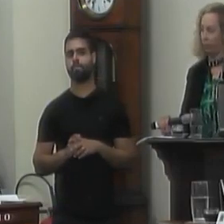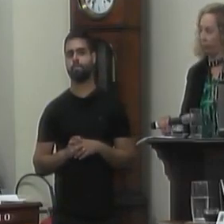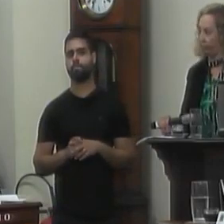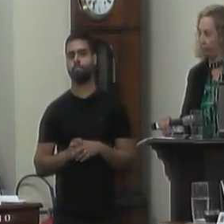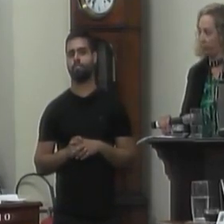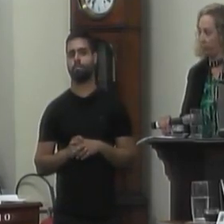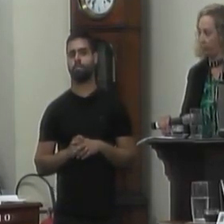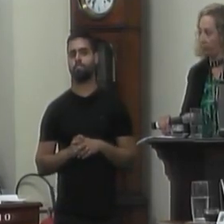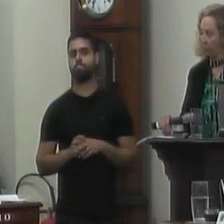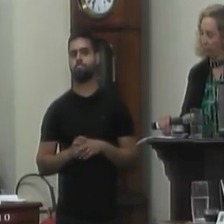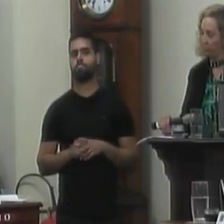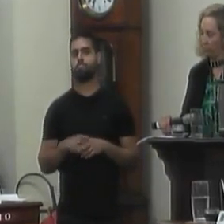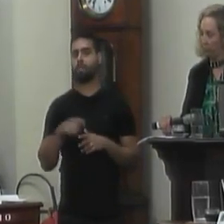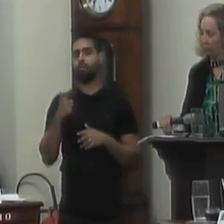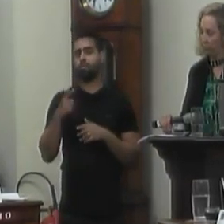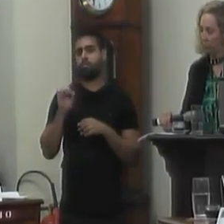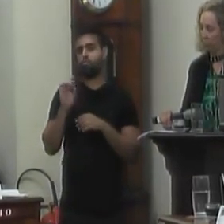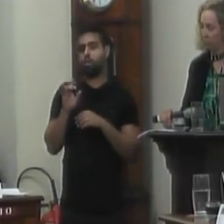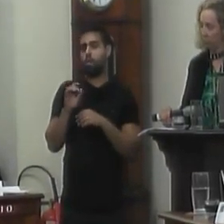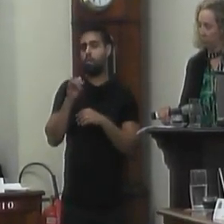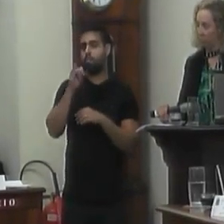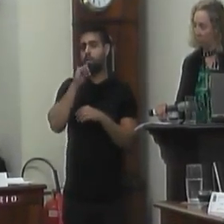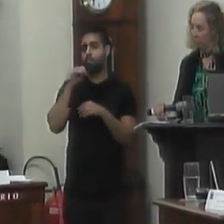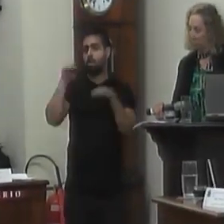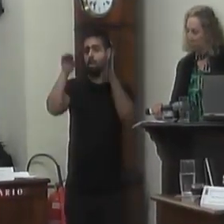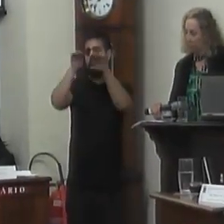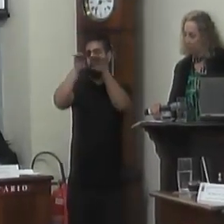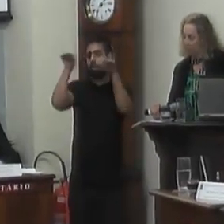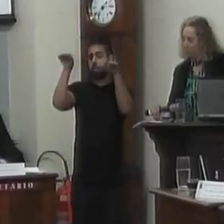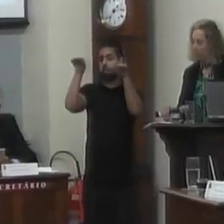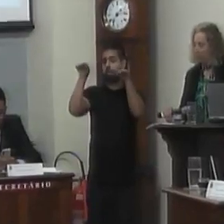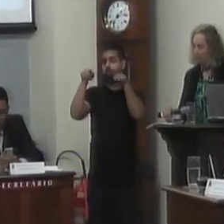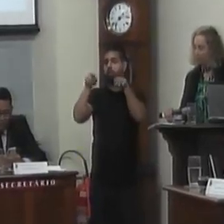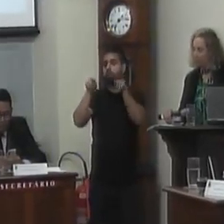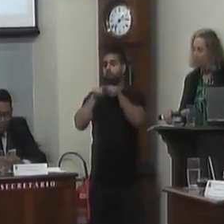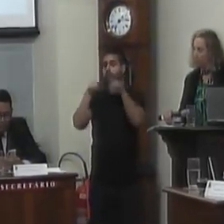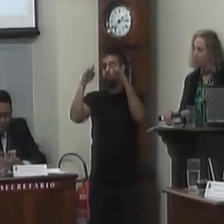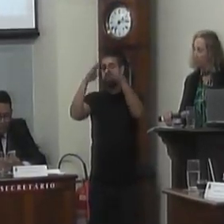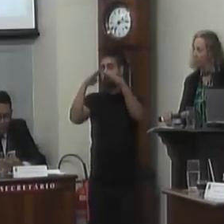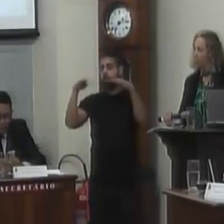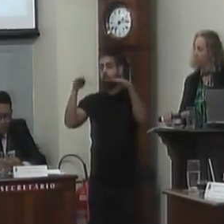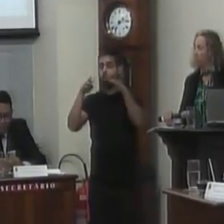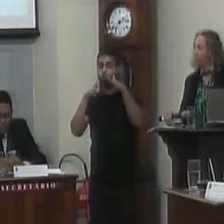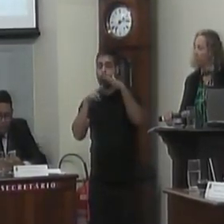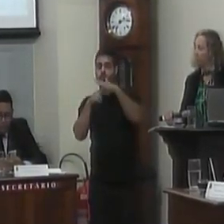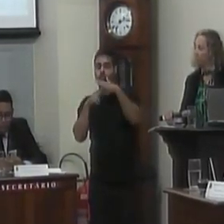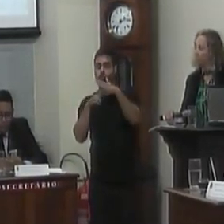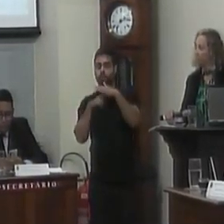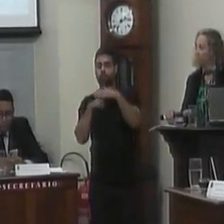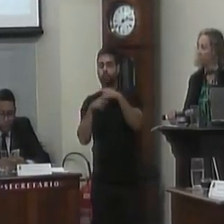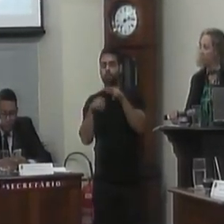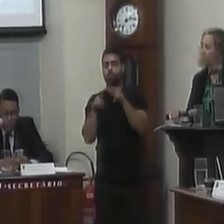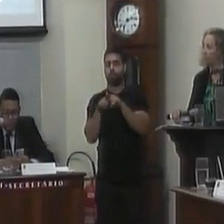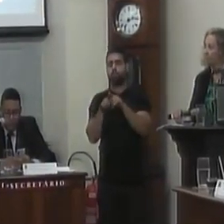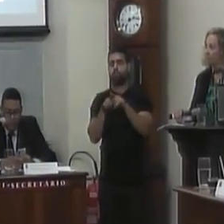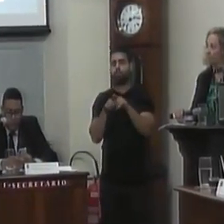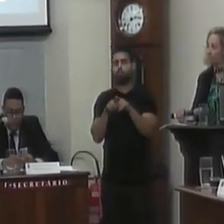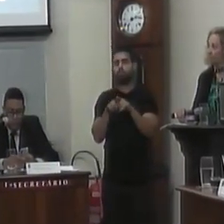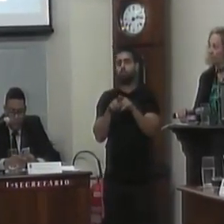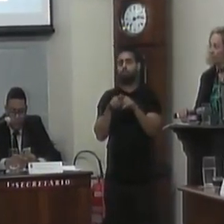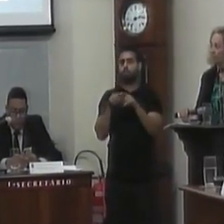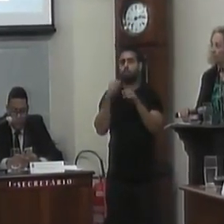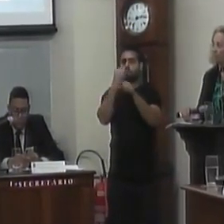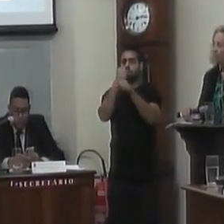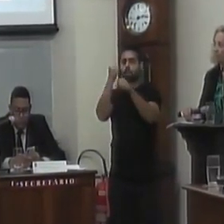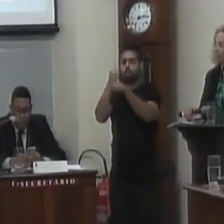visto, não só aquela marquise e telhado da rodoviária, emboço da rodoviária, reboco, que